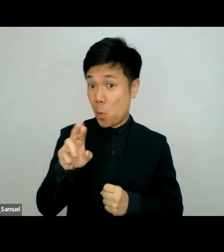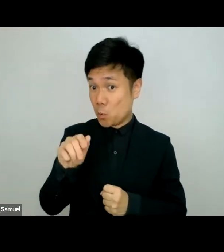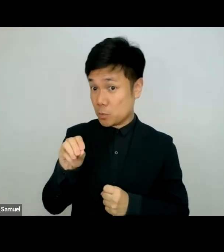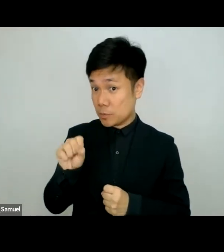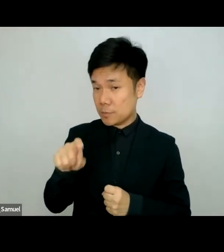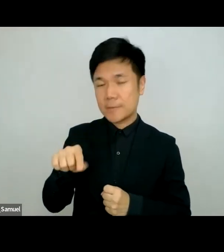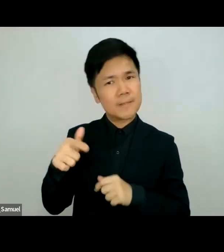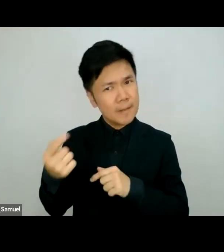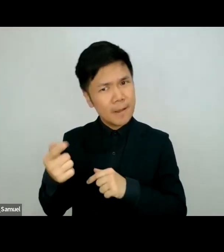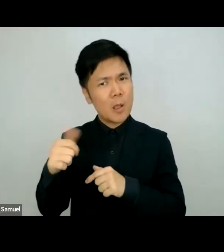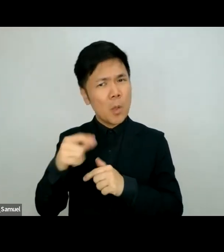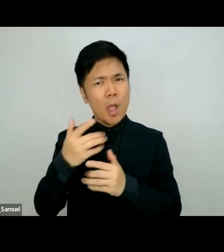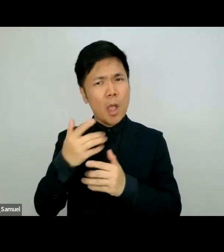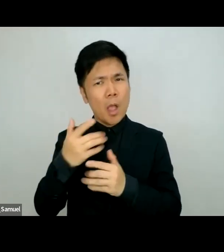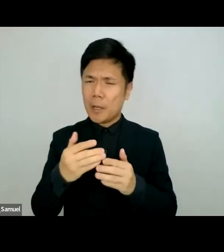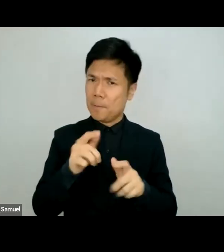local.